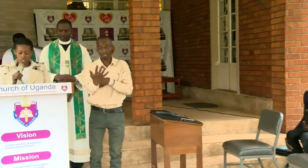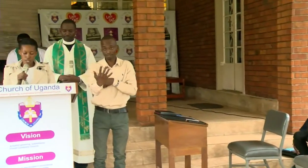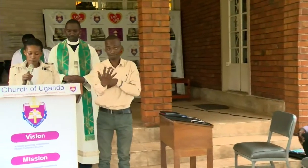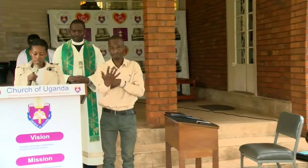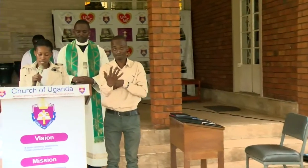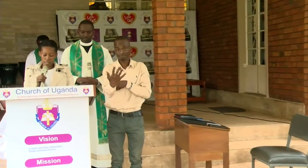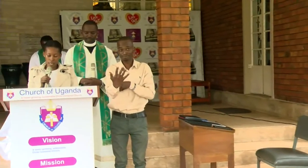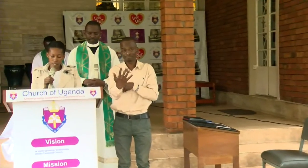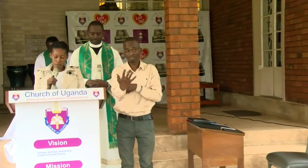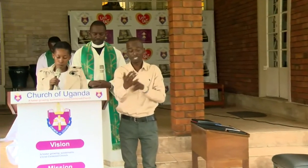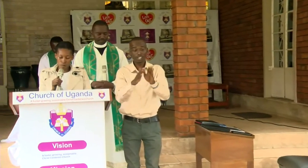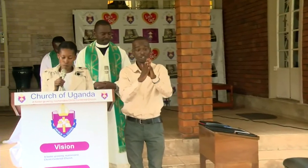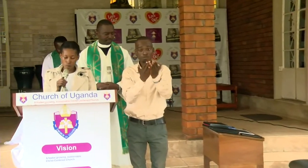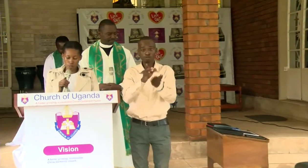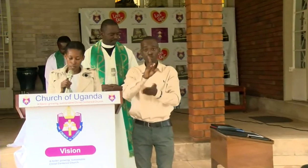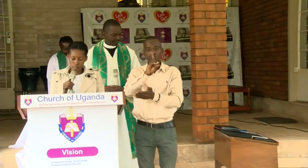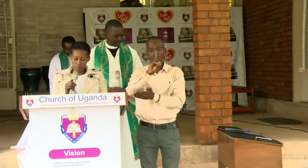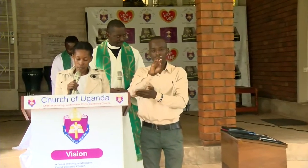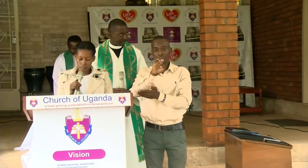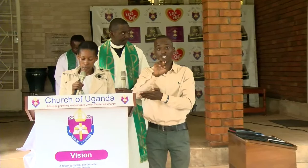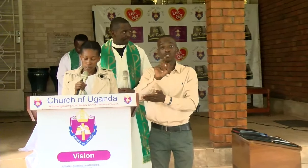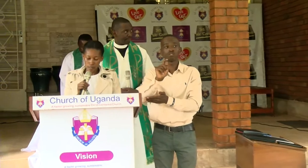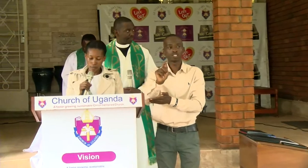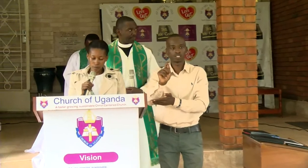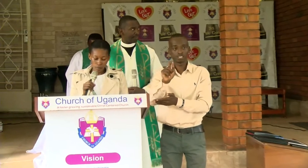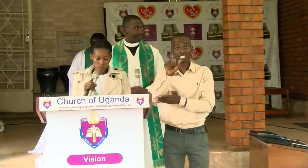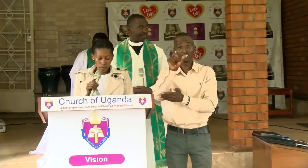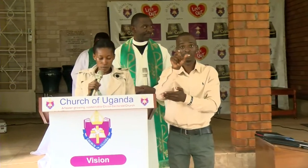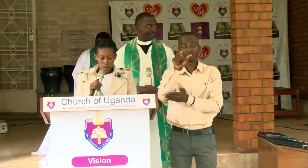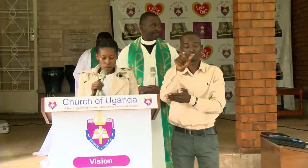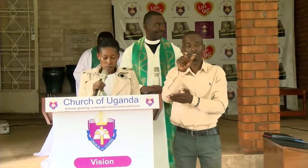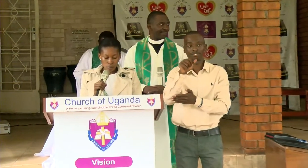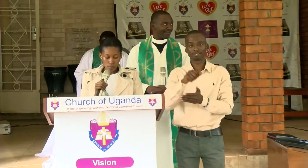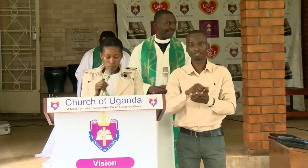mu ekyamateeka olw'okubiri